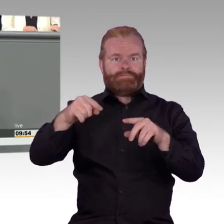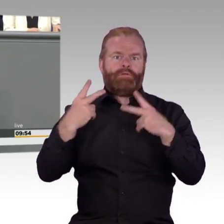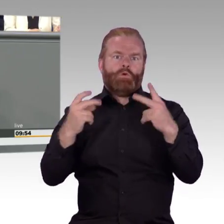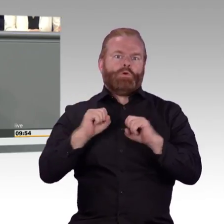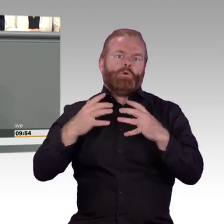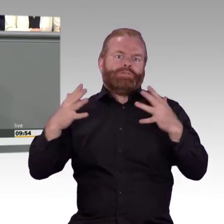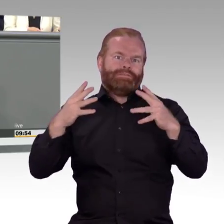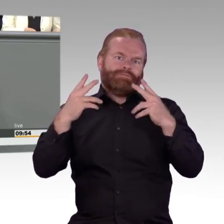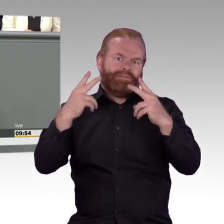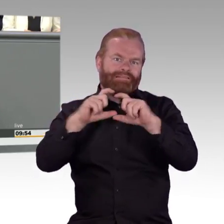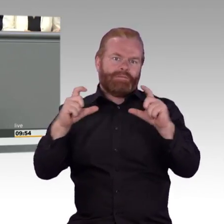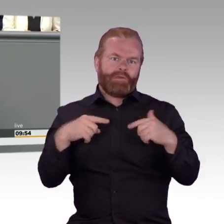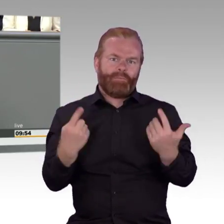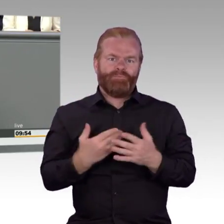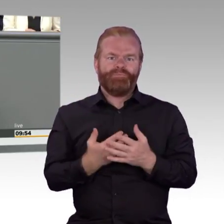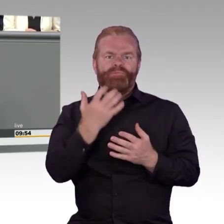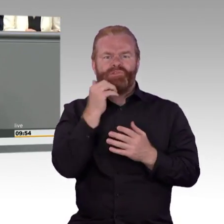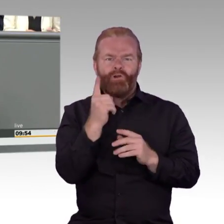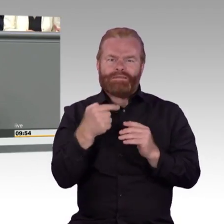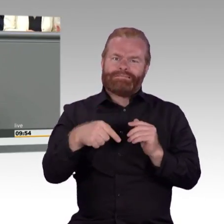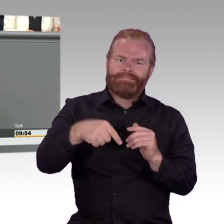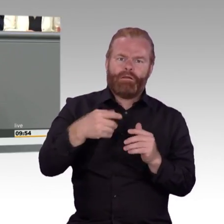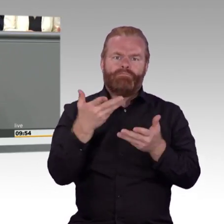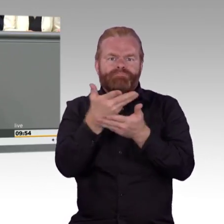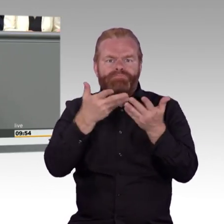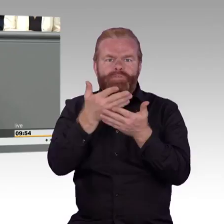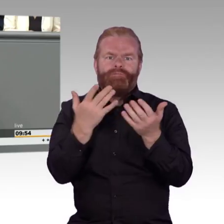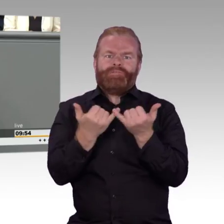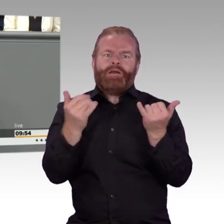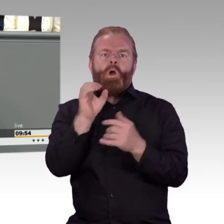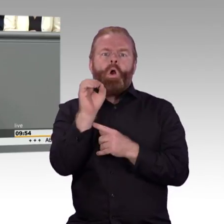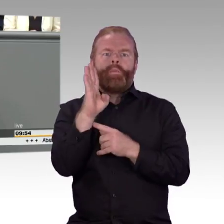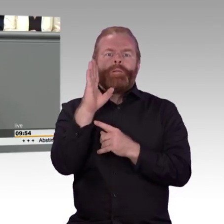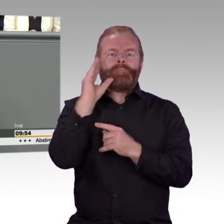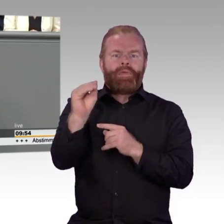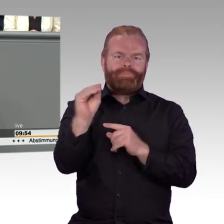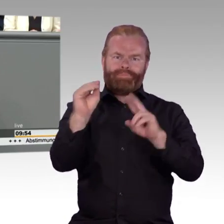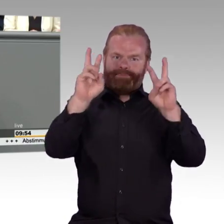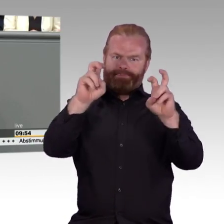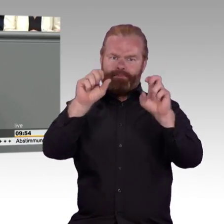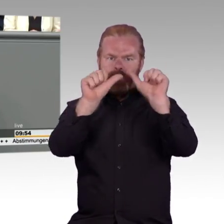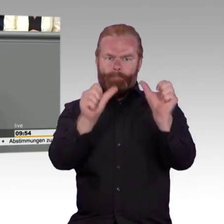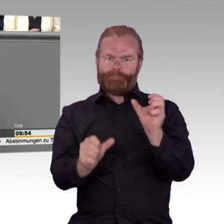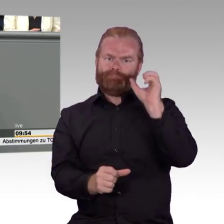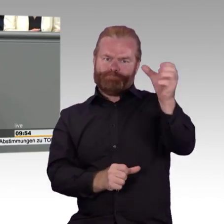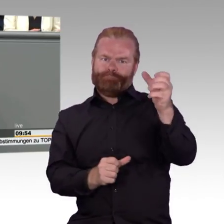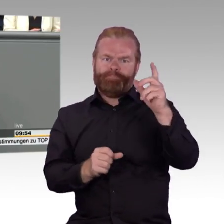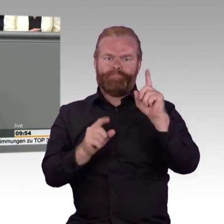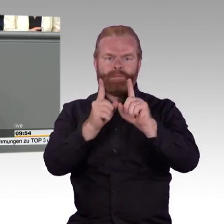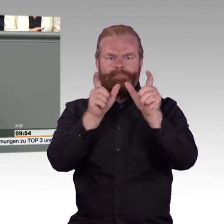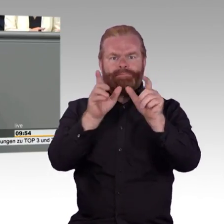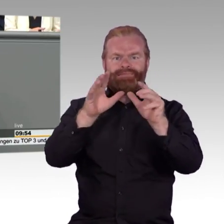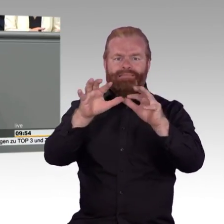dadurch bedroht fühlen. Meine Damen und Herren, ja, diese Musterfeststellungsklage ist vielleicht